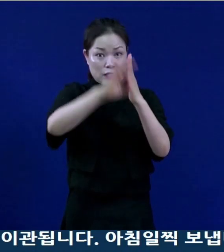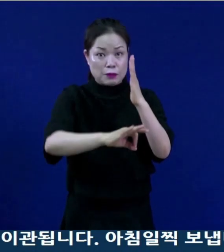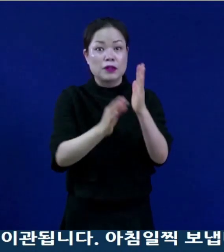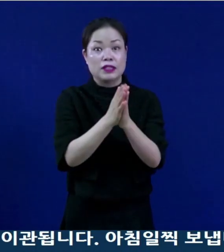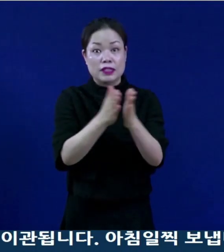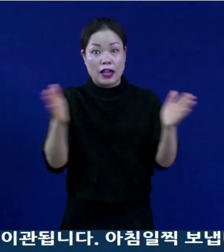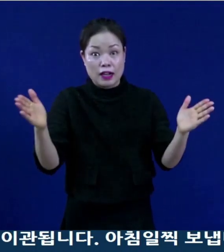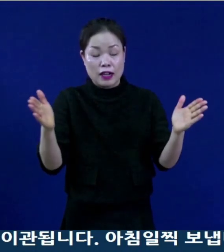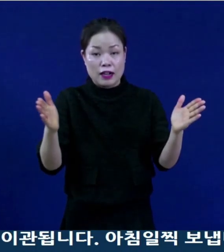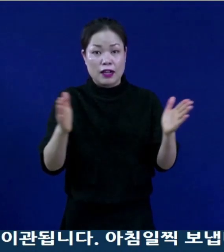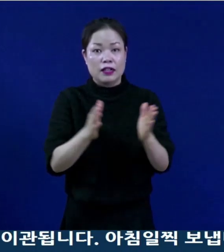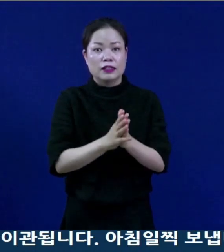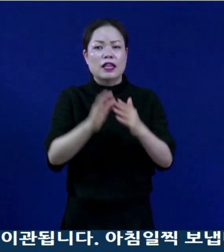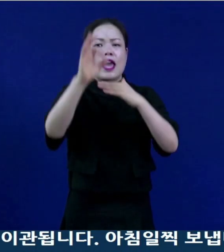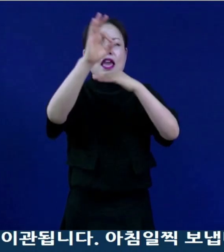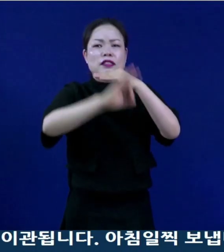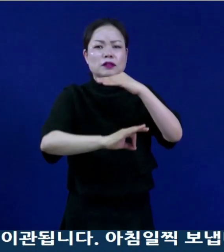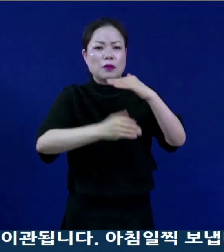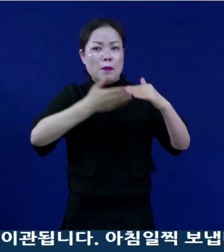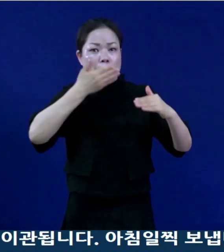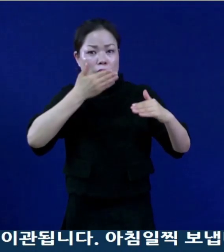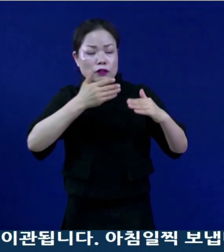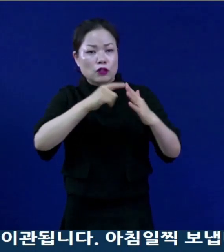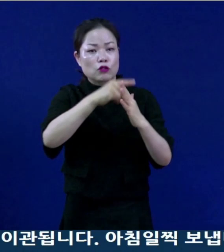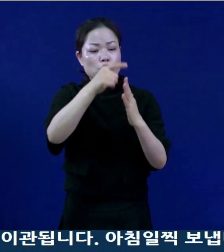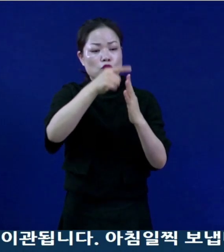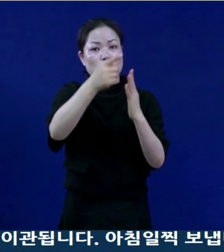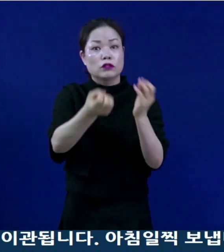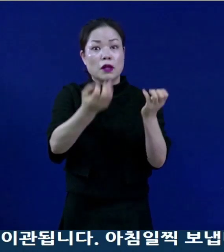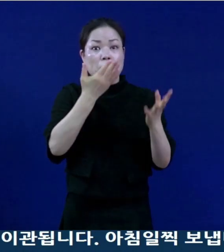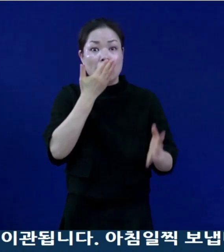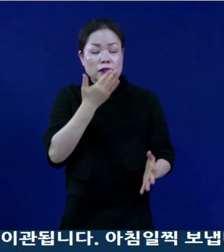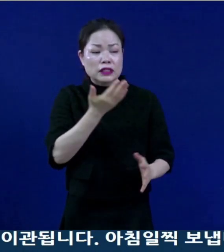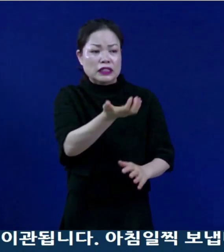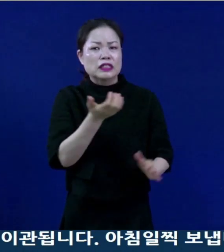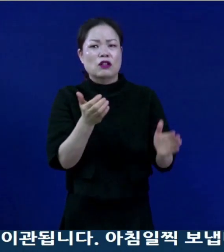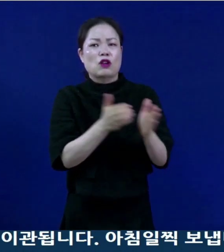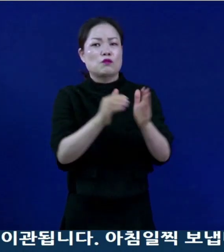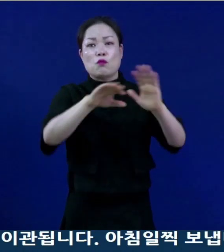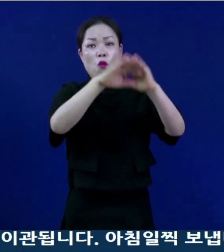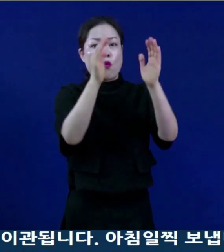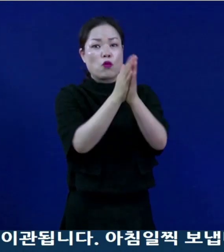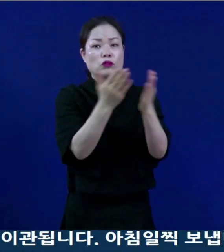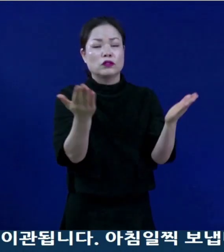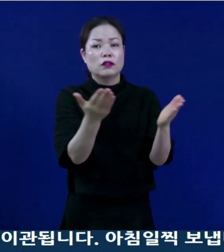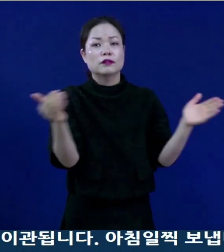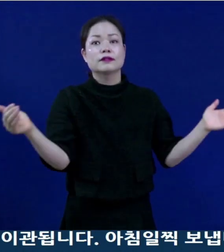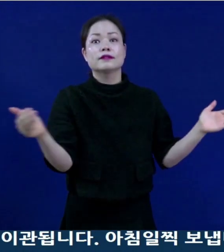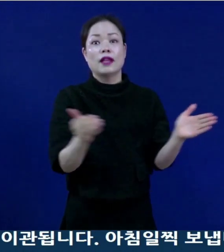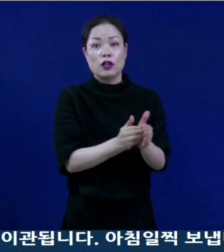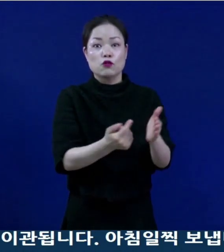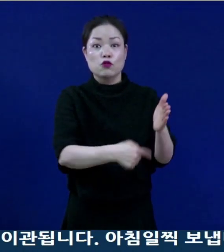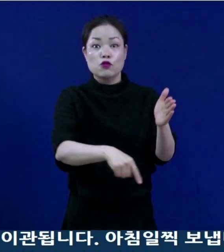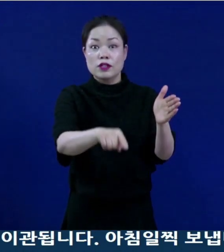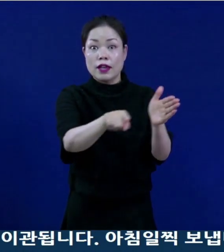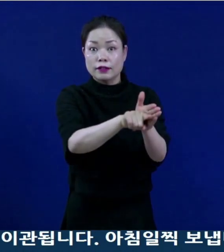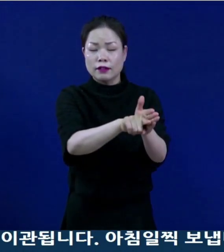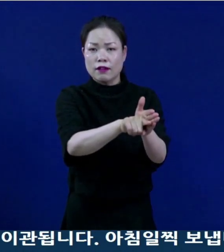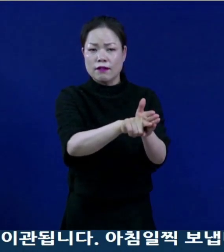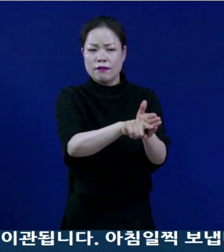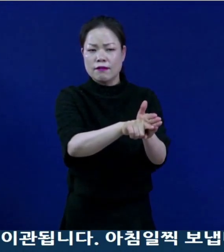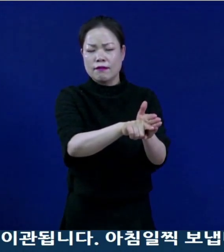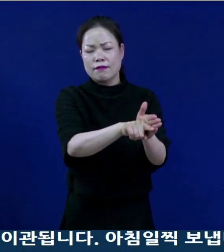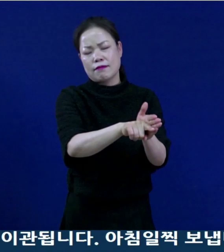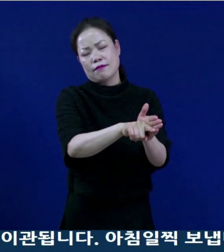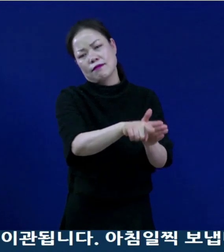아시죠? 그래서 그때 해지면 밥 먹는 게 유월절 만찬인데 이전까지 모든 사형을 집행해 버리겠다고 이 난리를